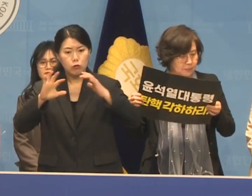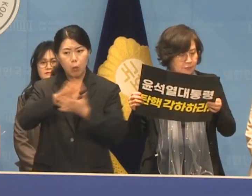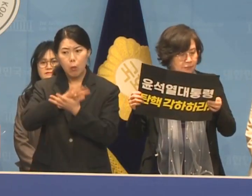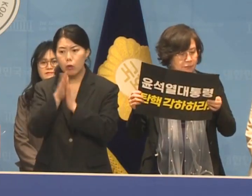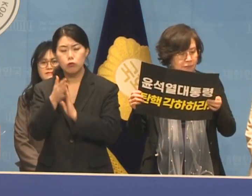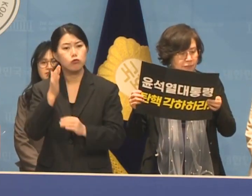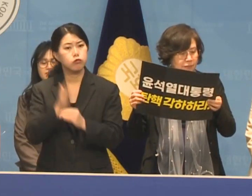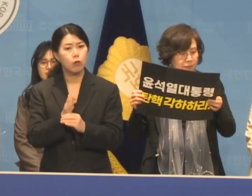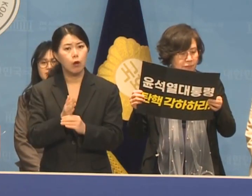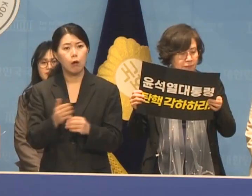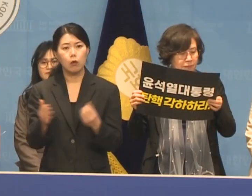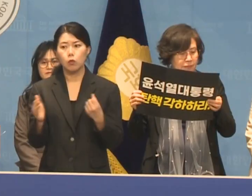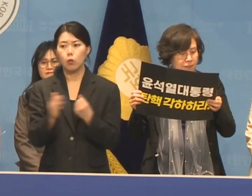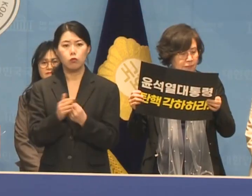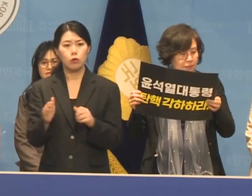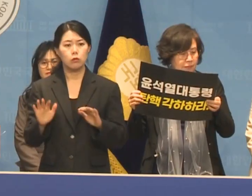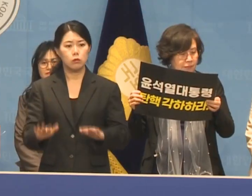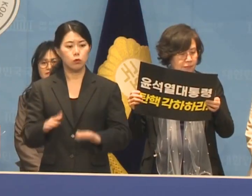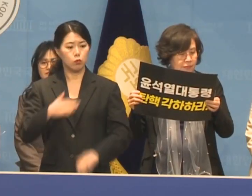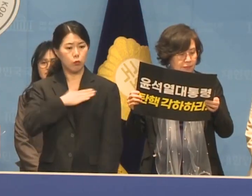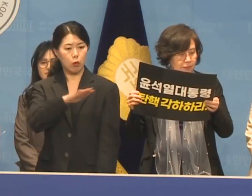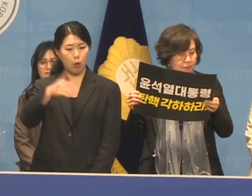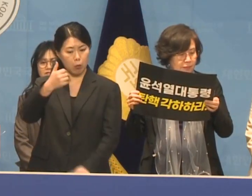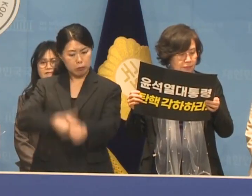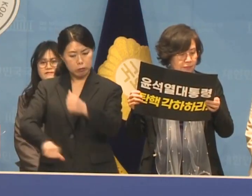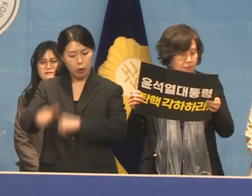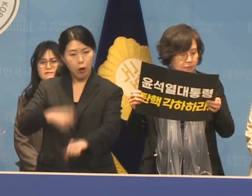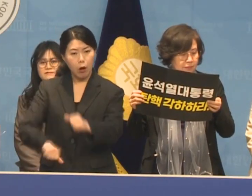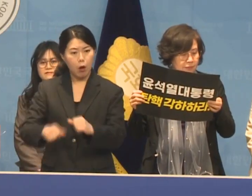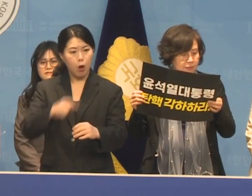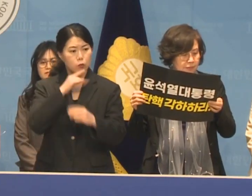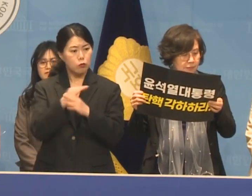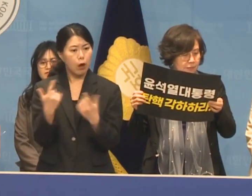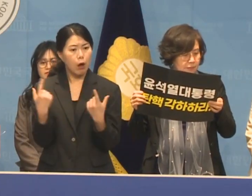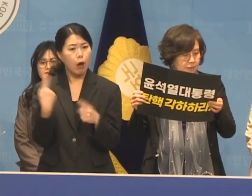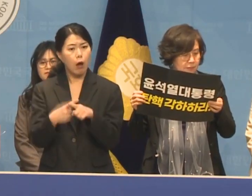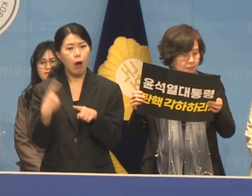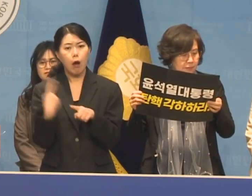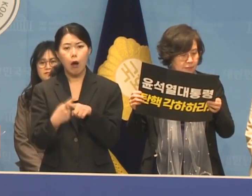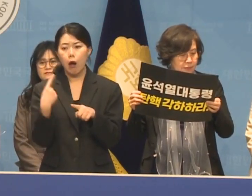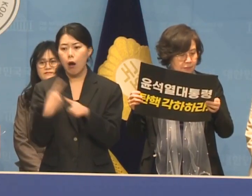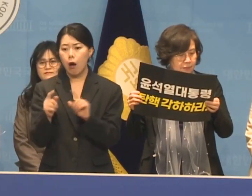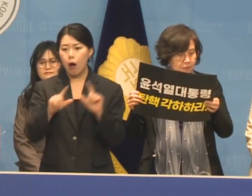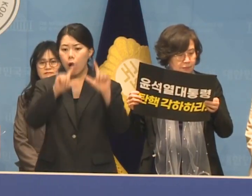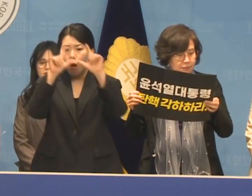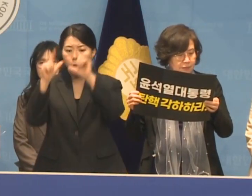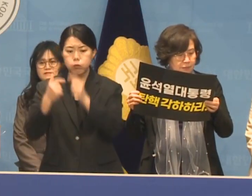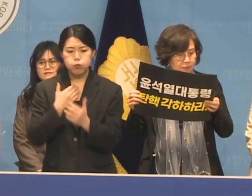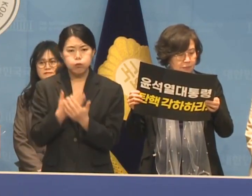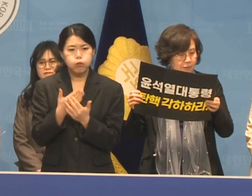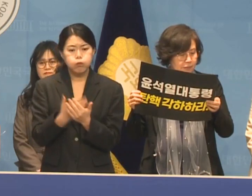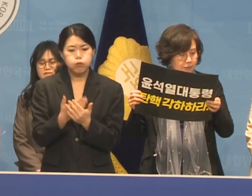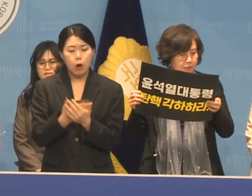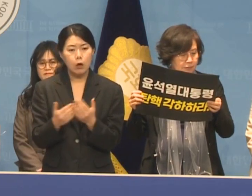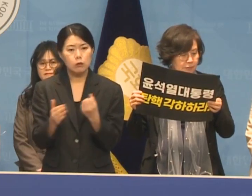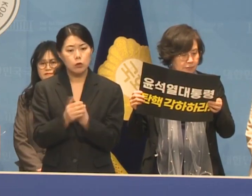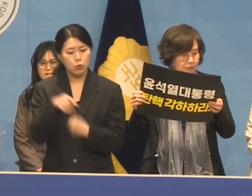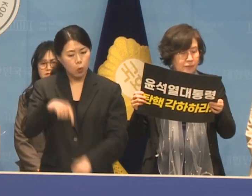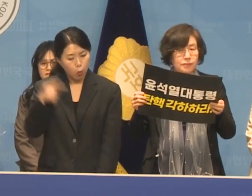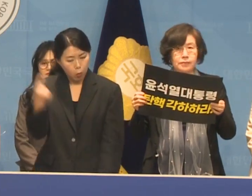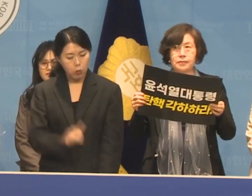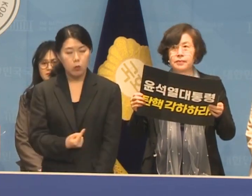있어 이러다가 우리의 후대가 북한 같은 나라에서 살게 되지 않을까 하는 두려움으로 이 자리에 서게